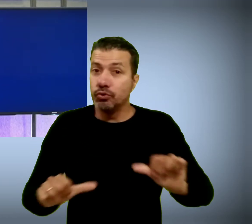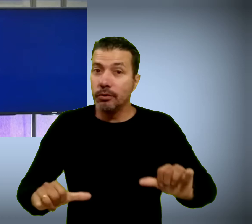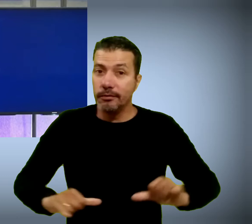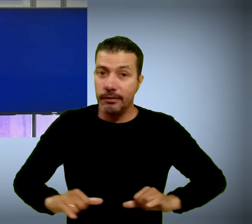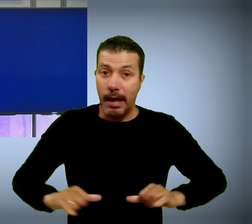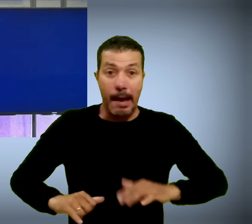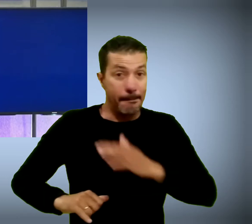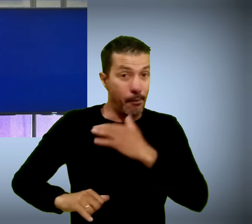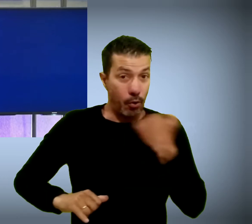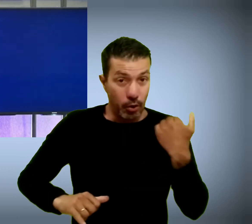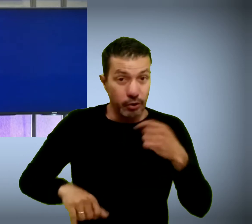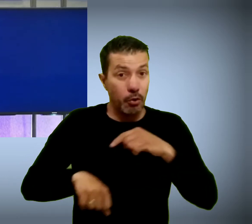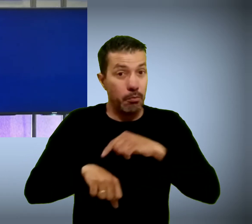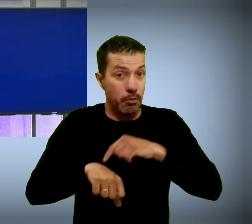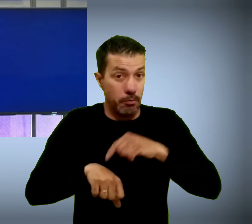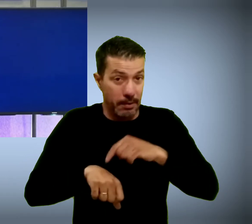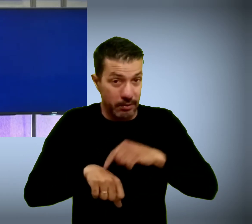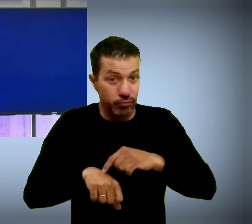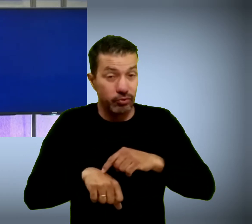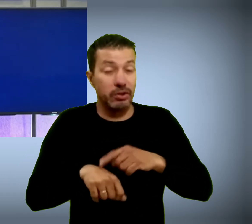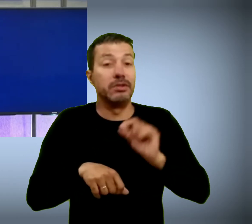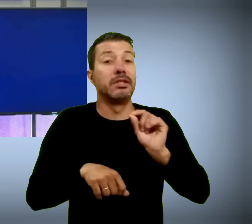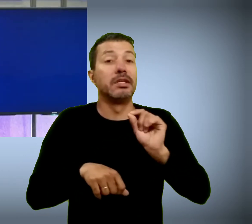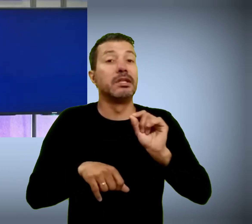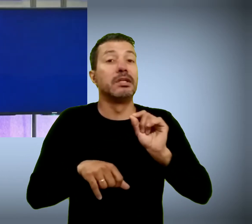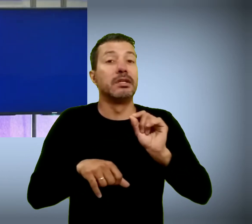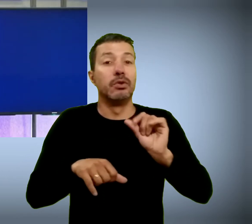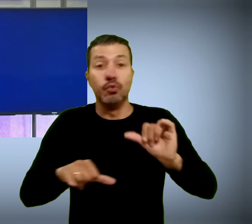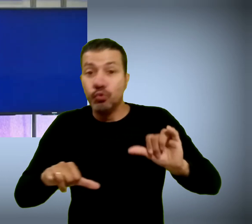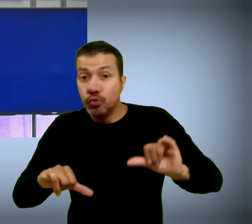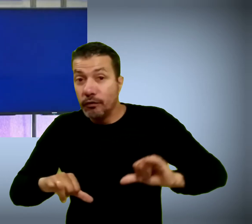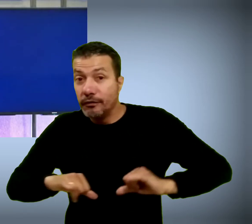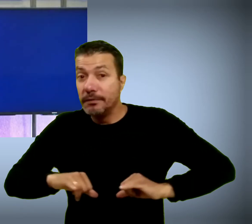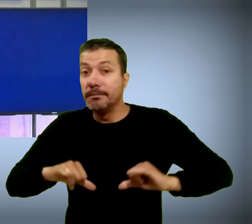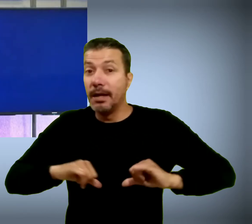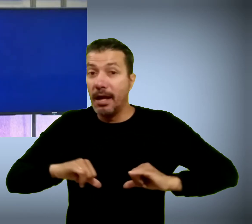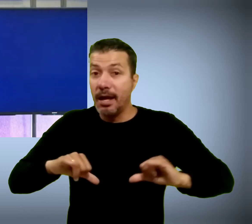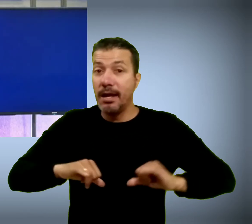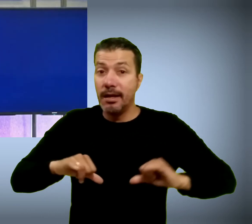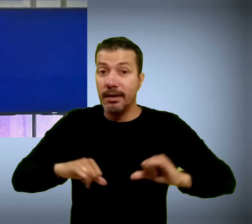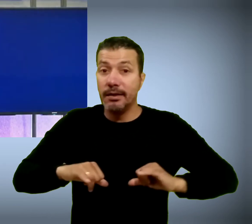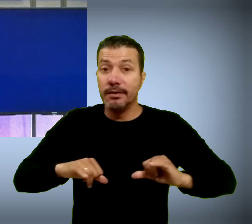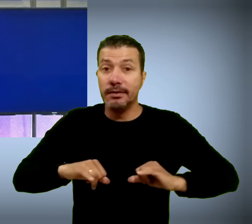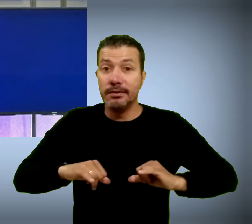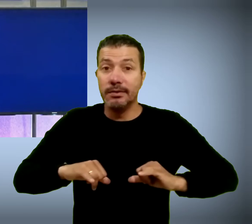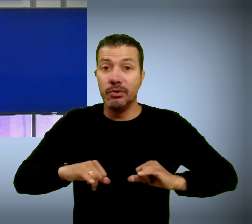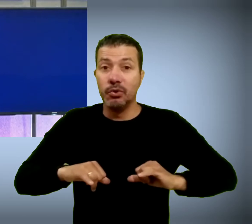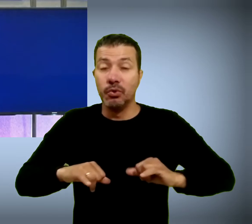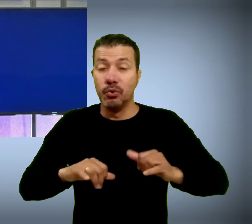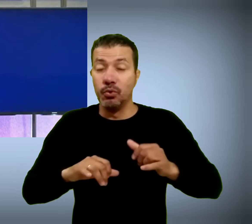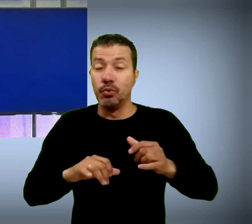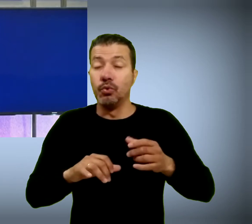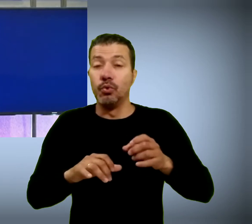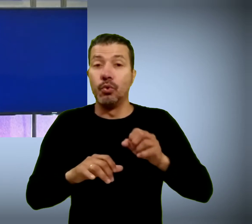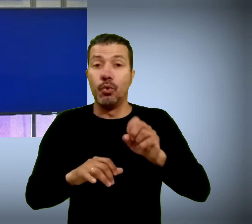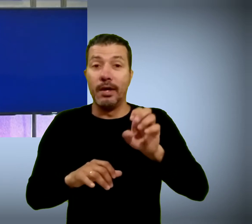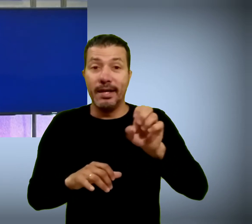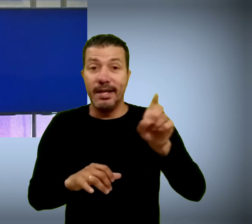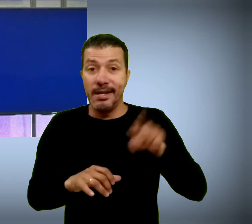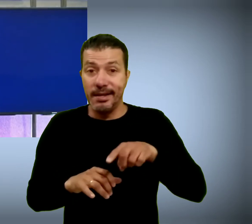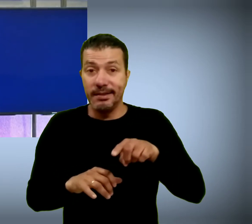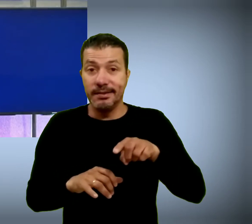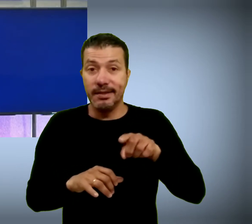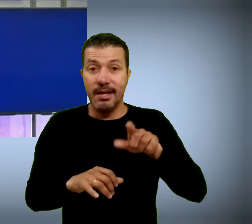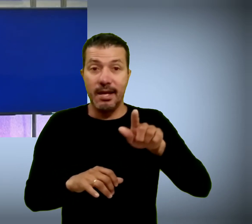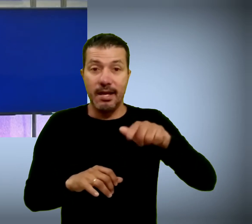uma pausa no sofrimento que o ex-querubim ungido